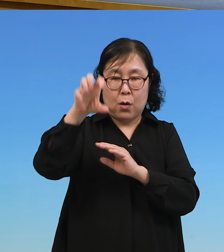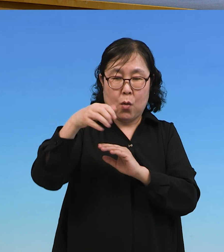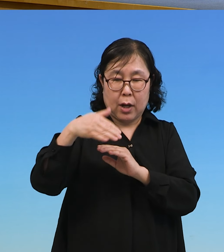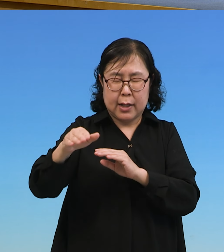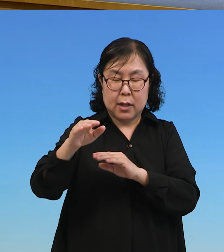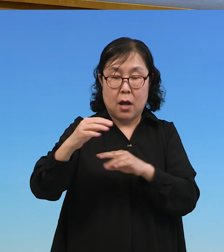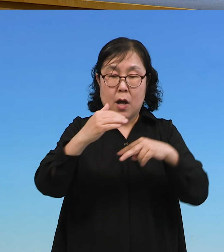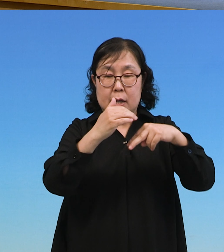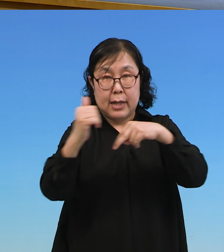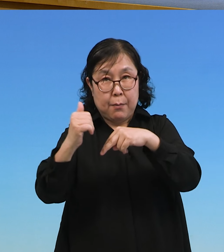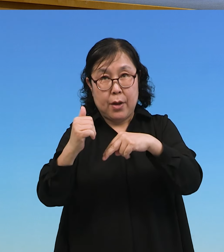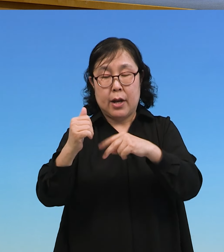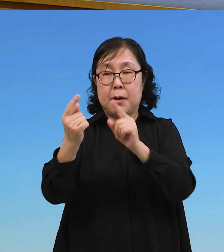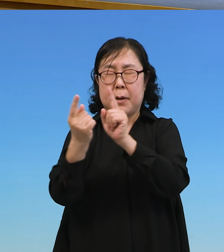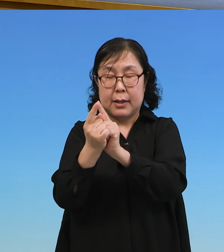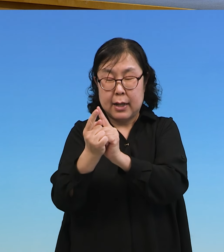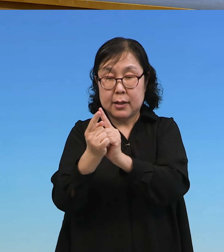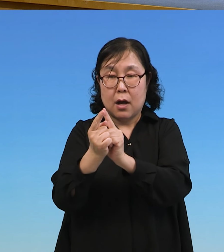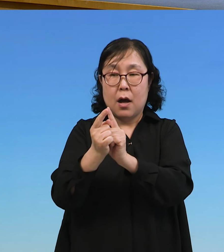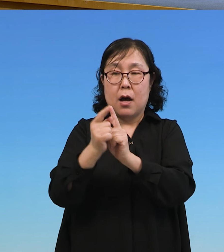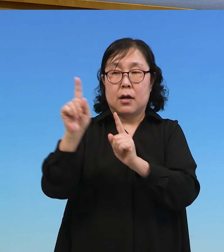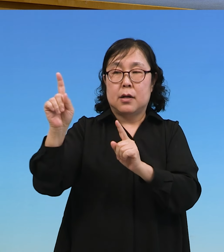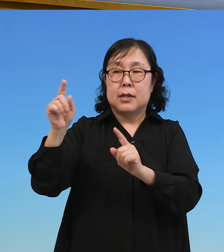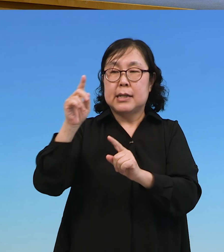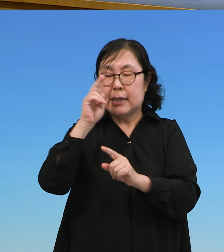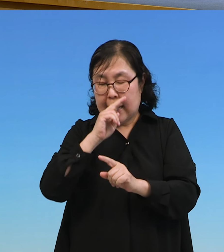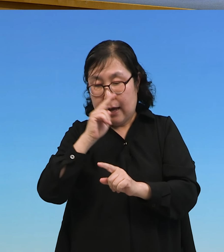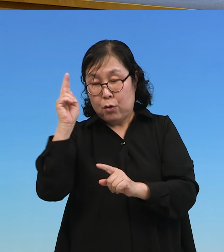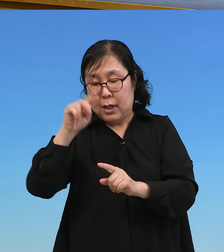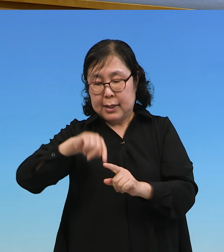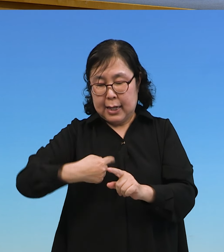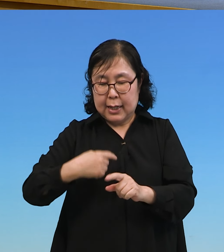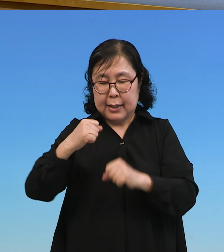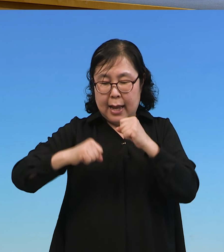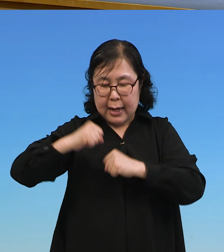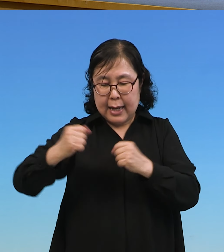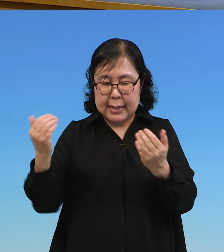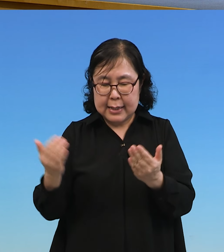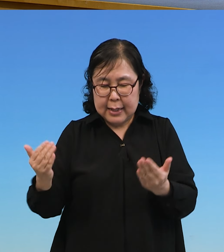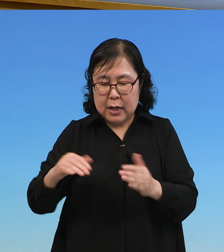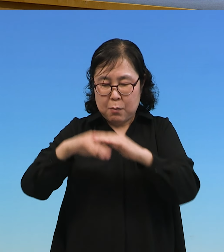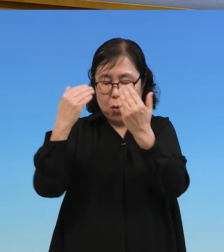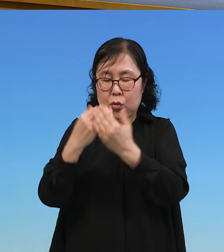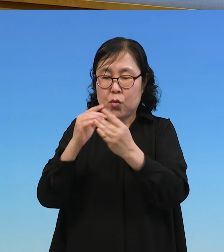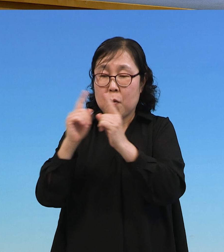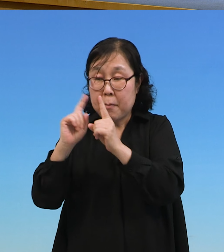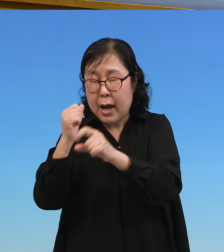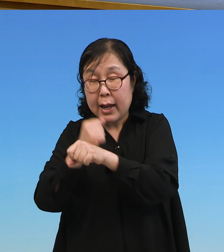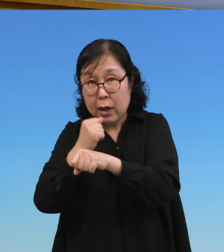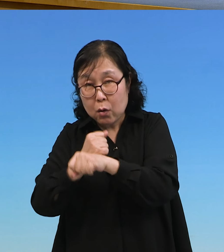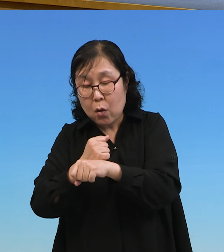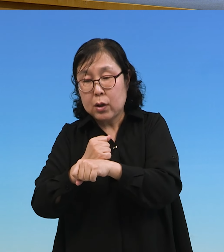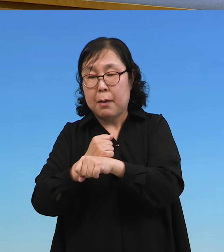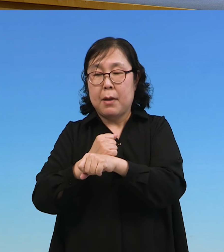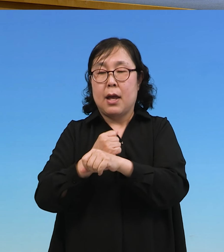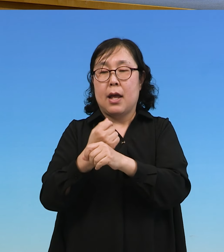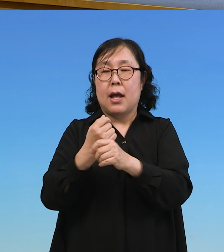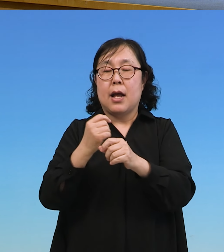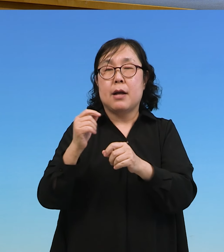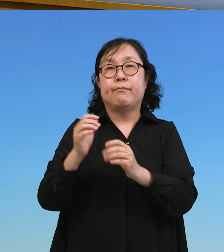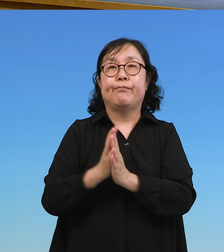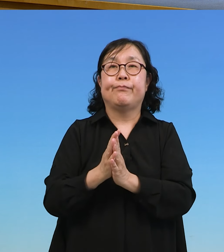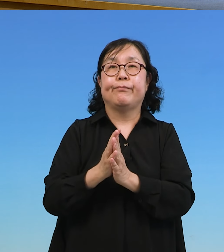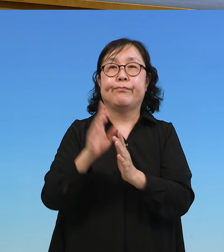사무엘에게로 나아가서 사울이 자기에게 행한 일을 다 전하였고 다윗과 사무엘이 나요스로